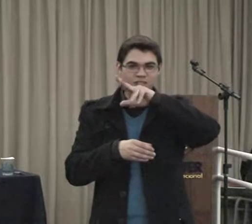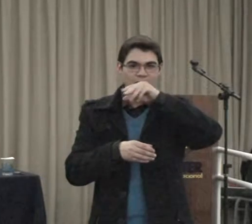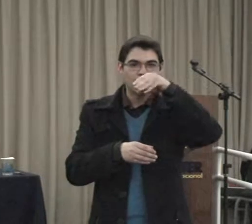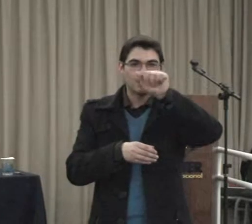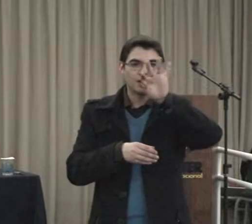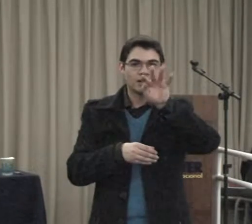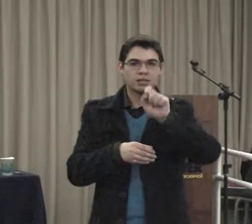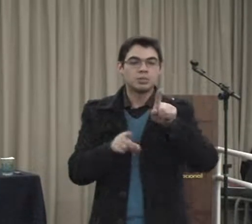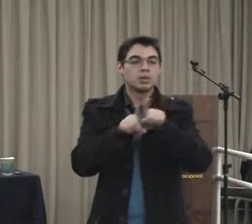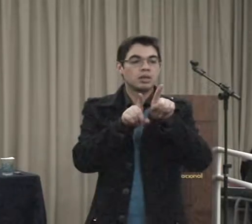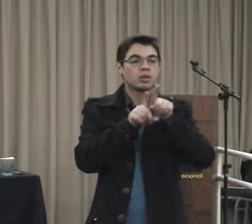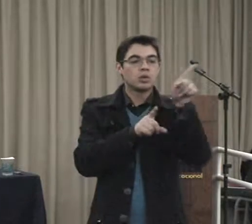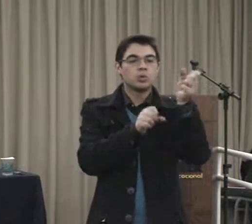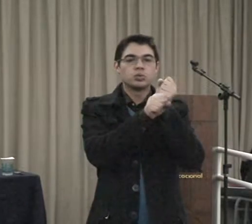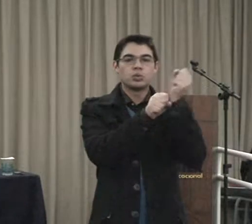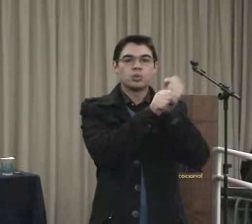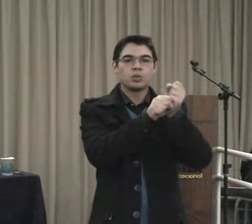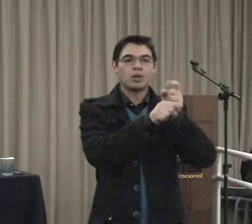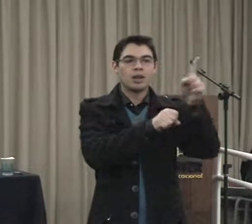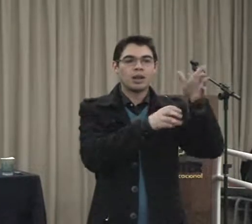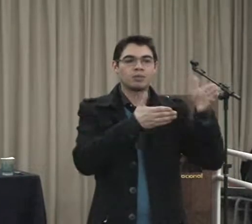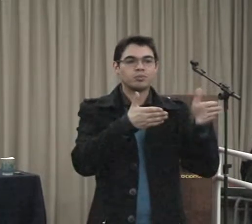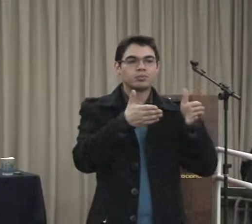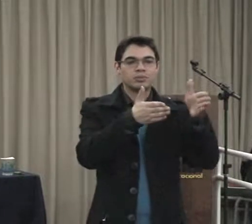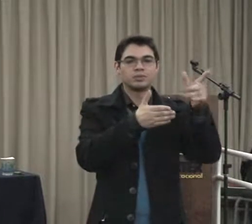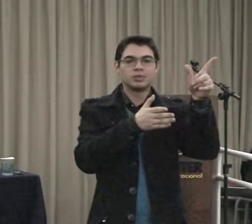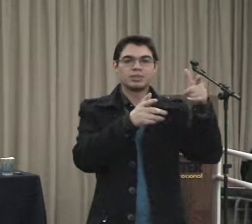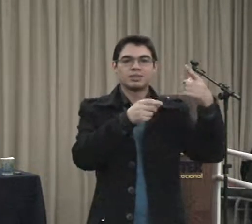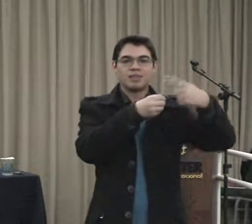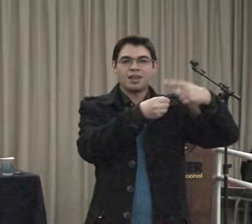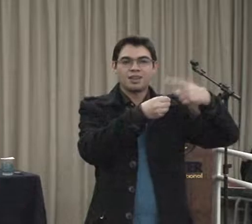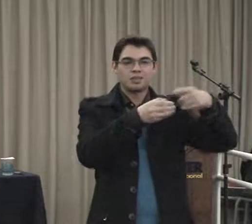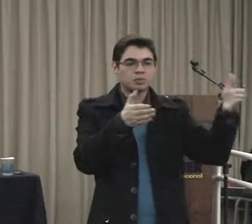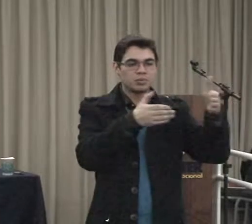Construiu na Fazenda Rio Grande? Uma fábrica